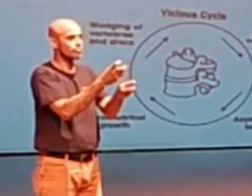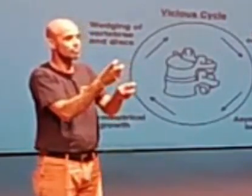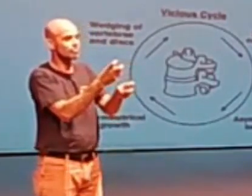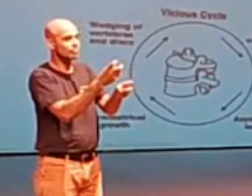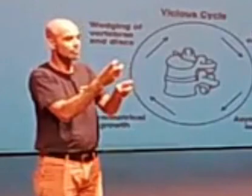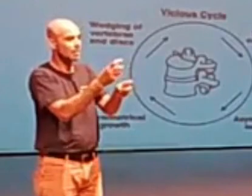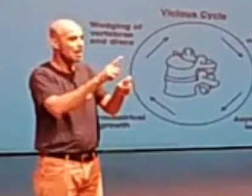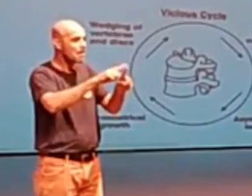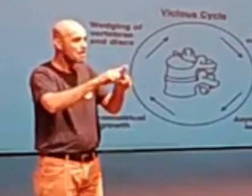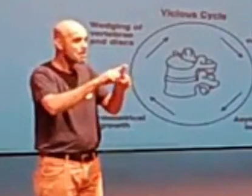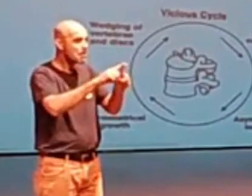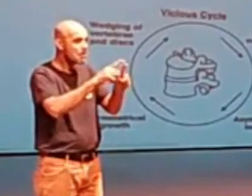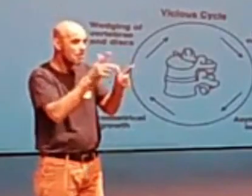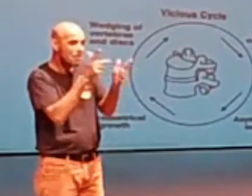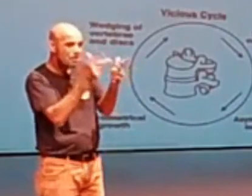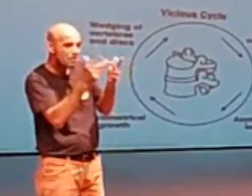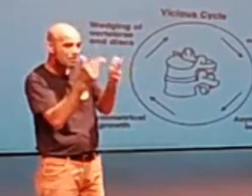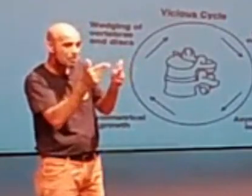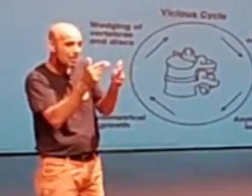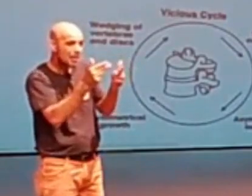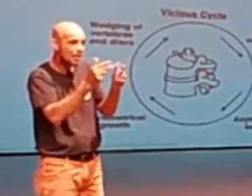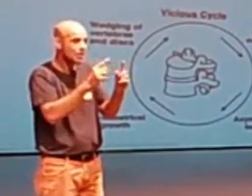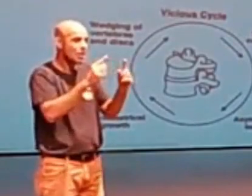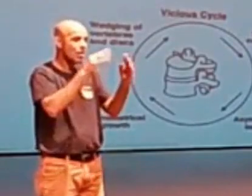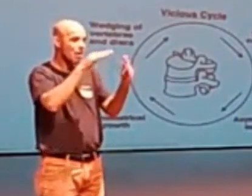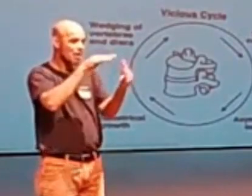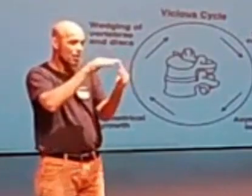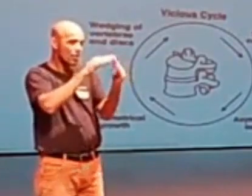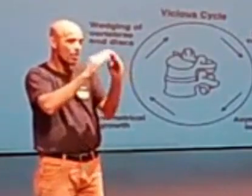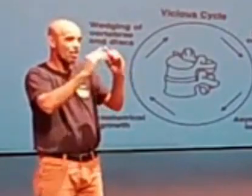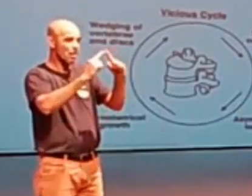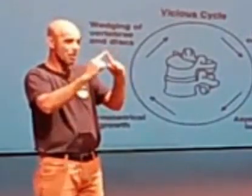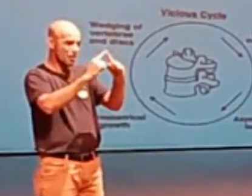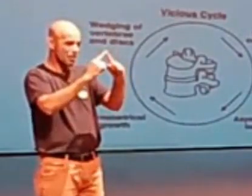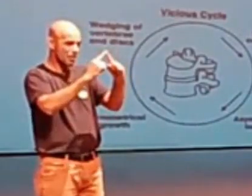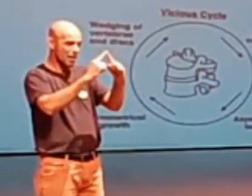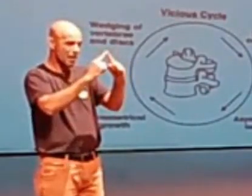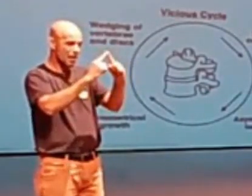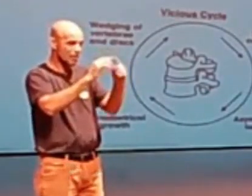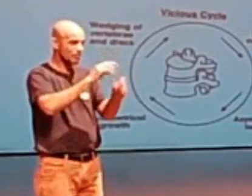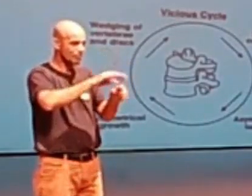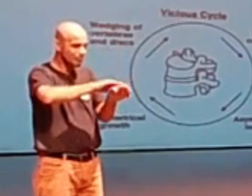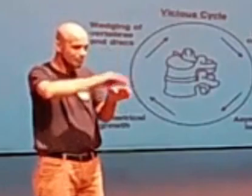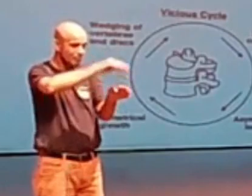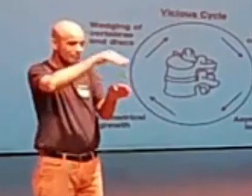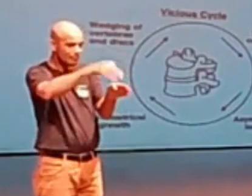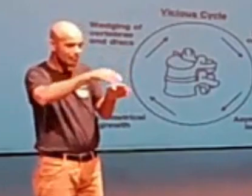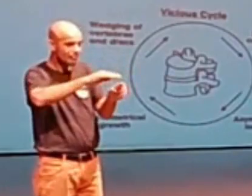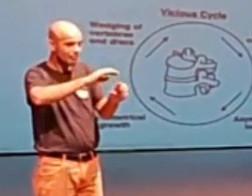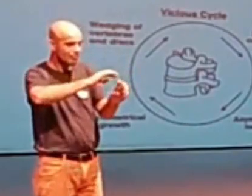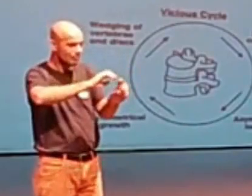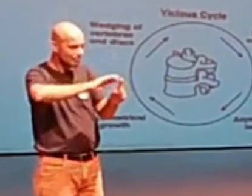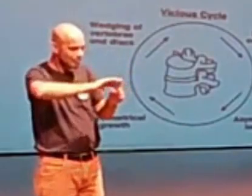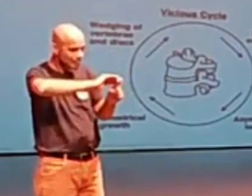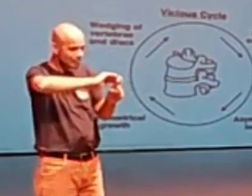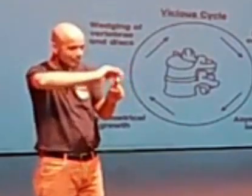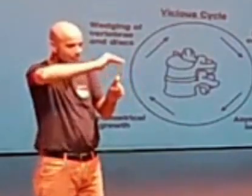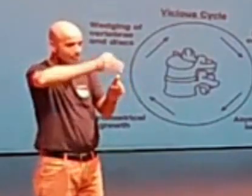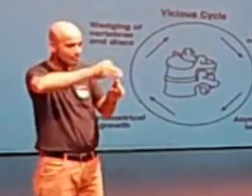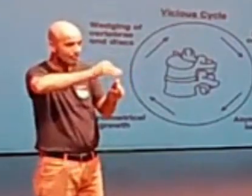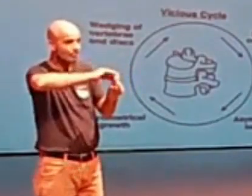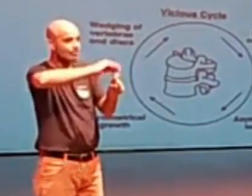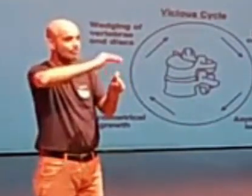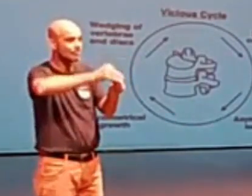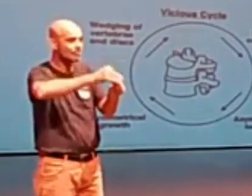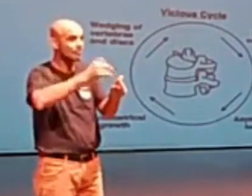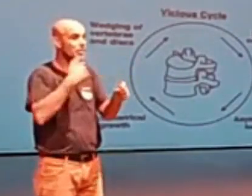ficar mais numa situação, lembrando um trapéziozinho, né? Que ela fica com um lado maior do que o outro. E quem brincou pequenininho